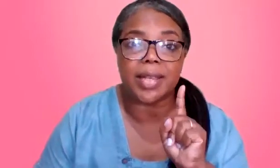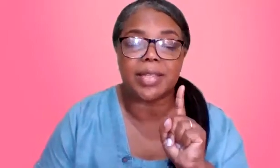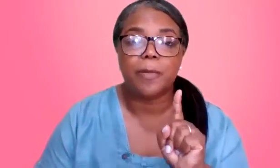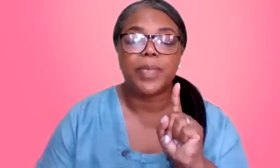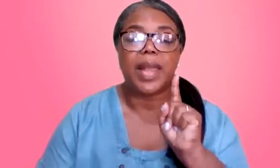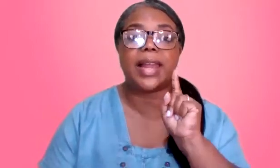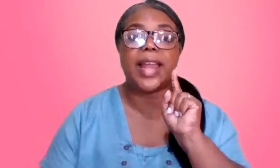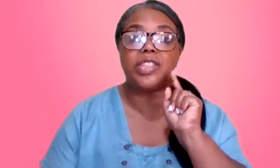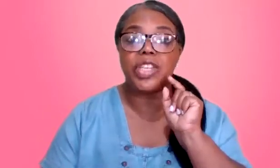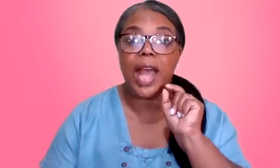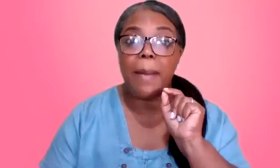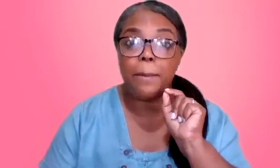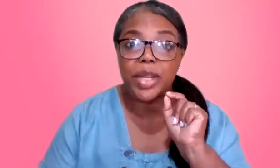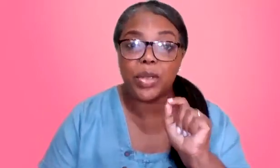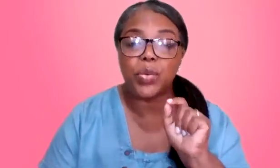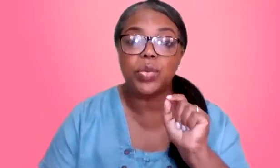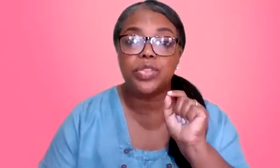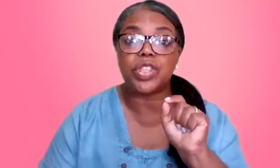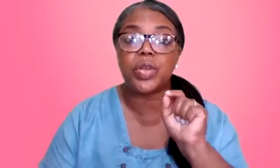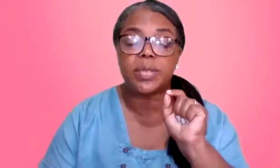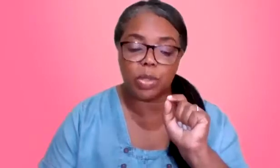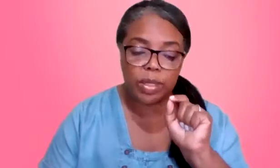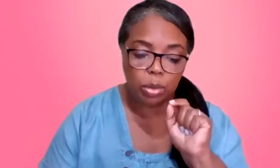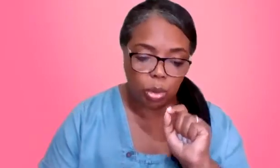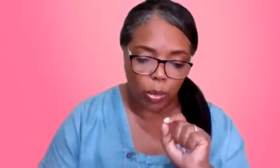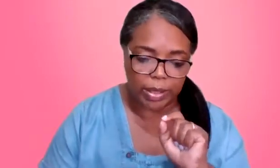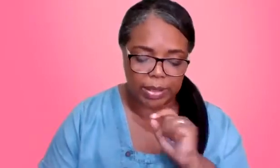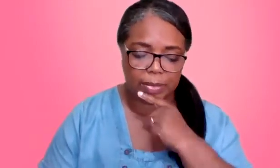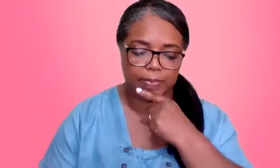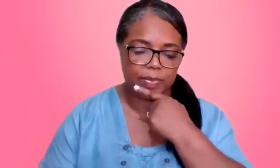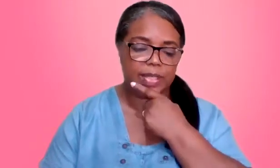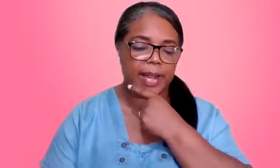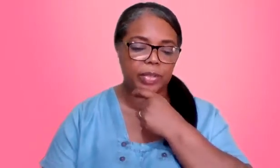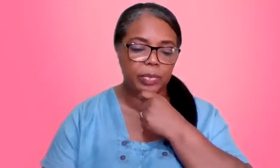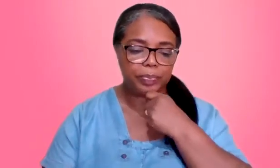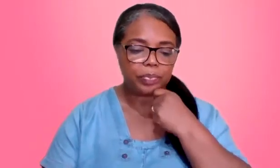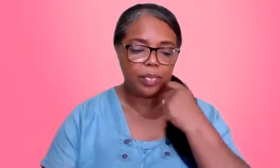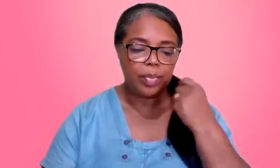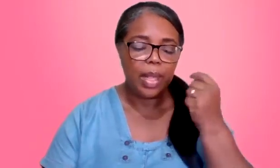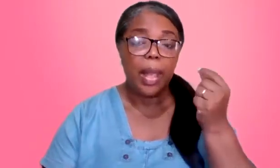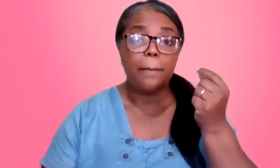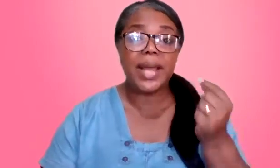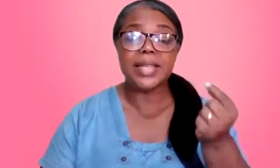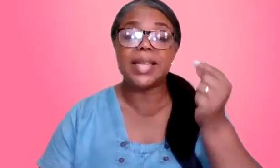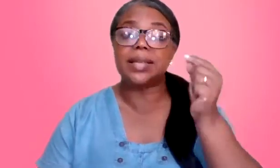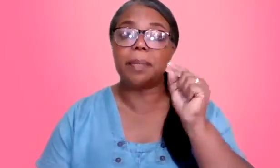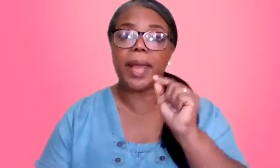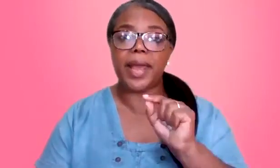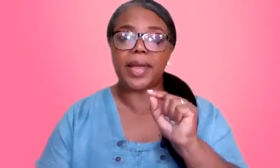10.436. Ela é de abril de 2002, certo? Mas aí também,